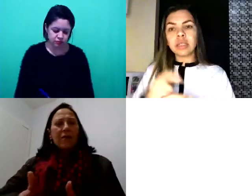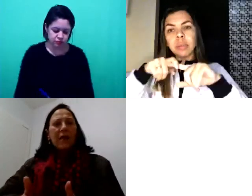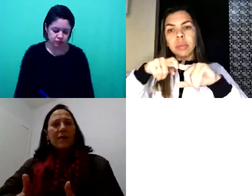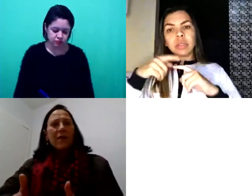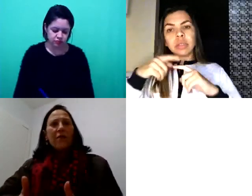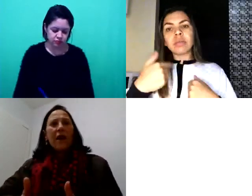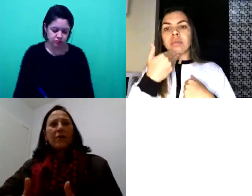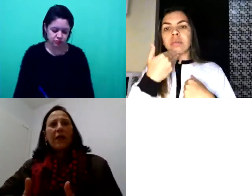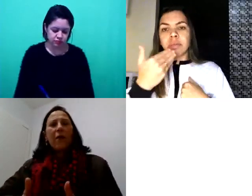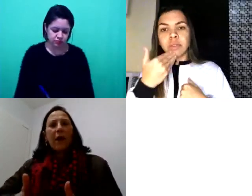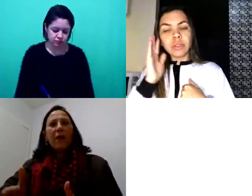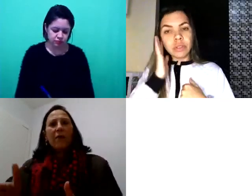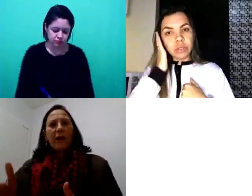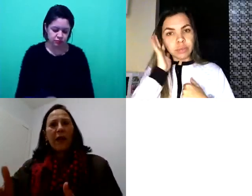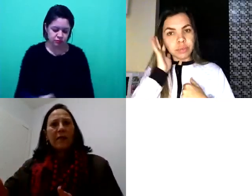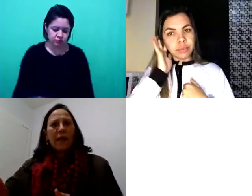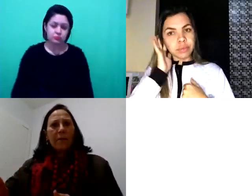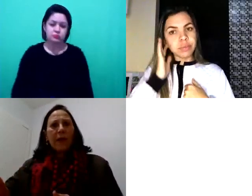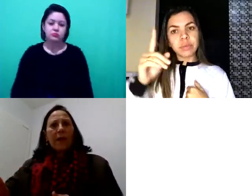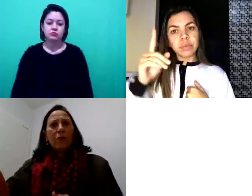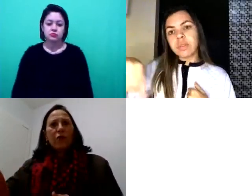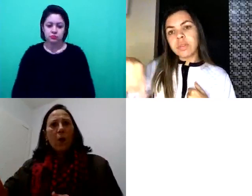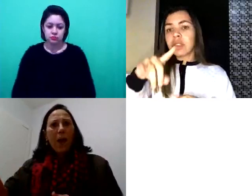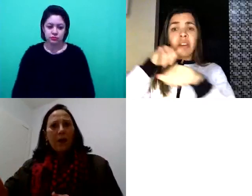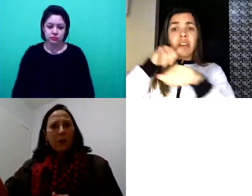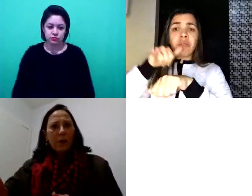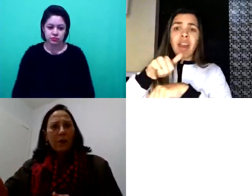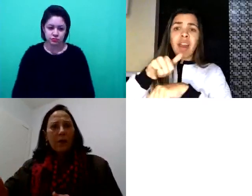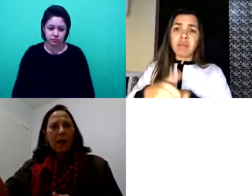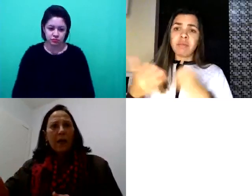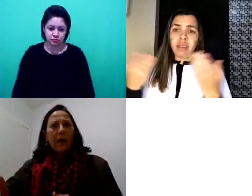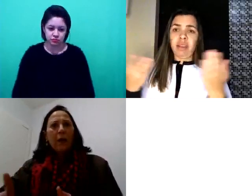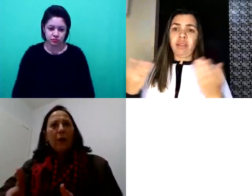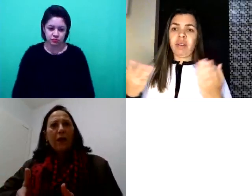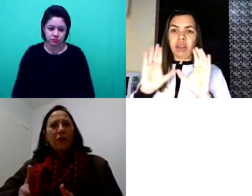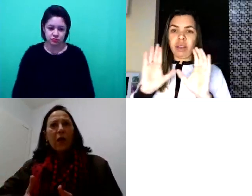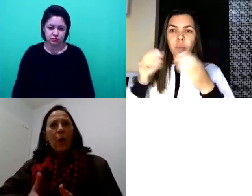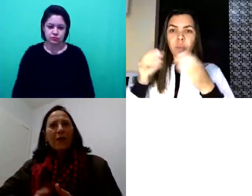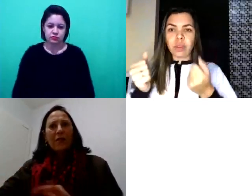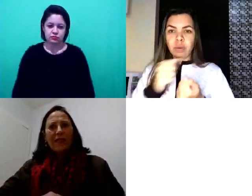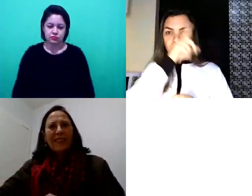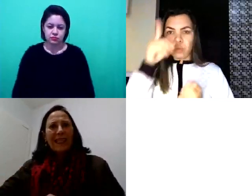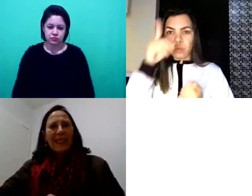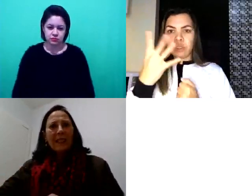que vocês não faltem à webconferência do dia 4, tá? Porque no dia 4 a gente